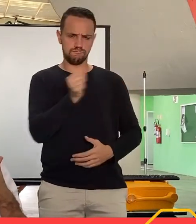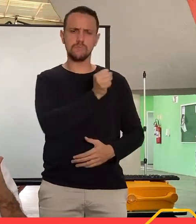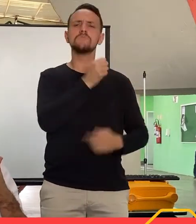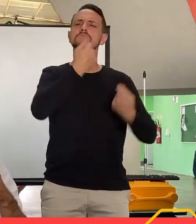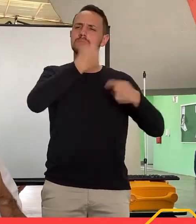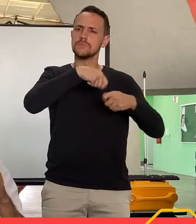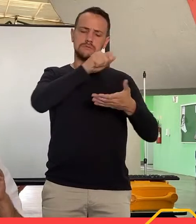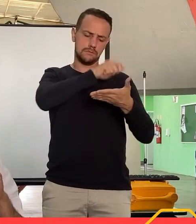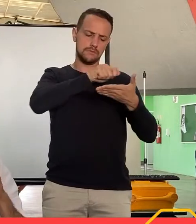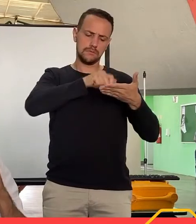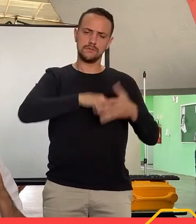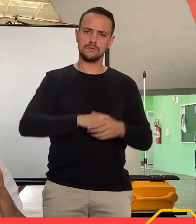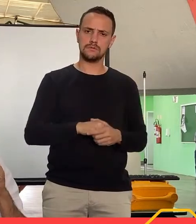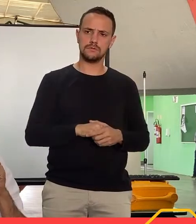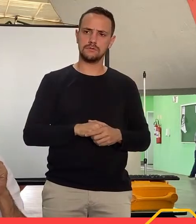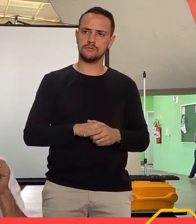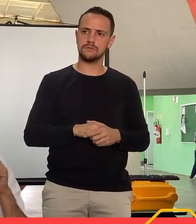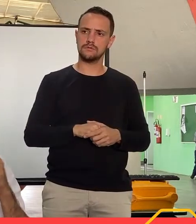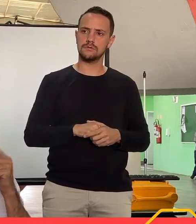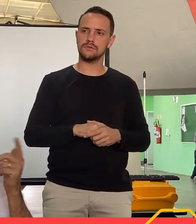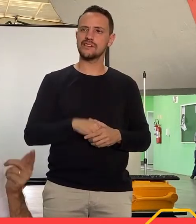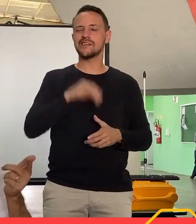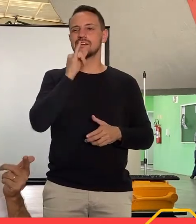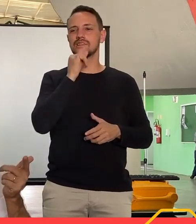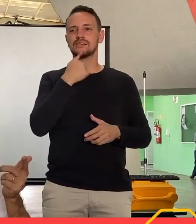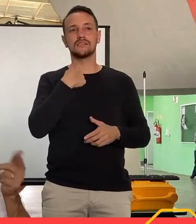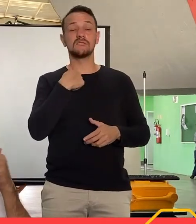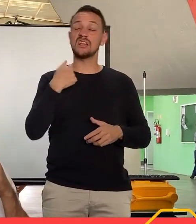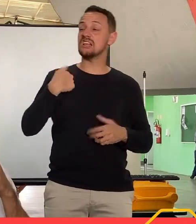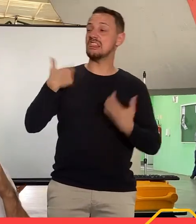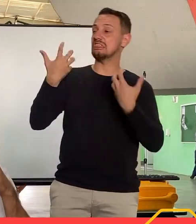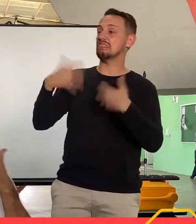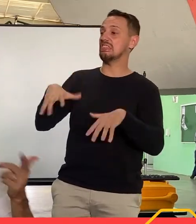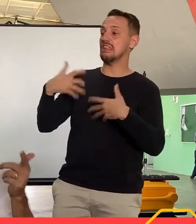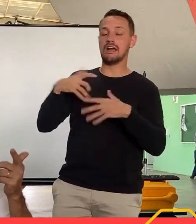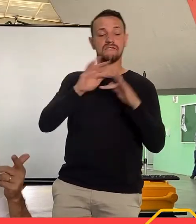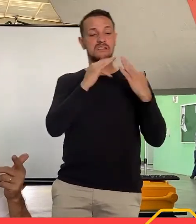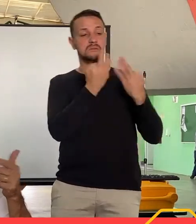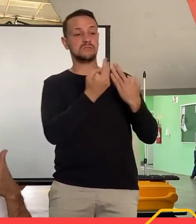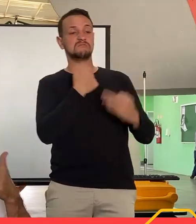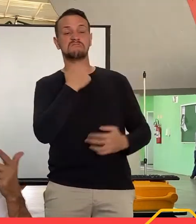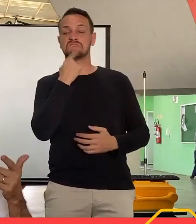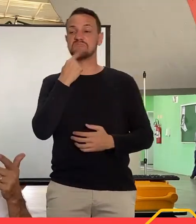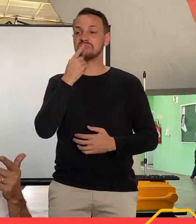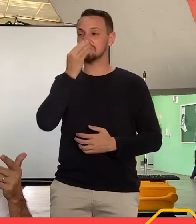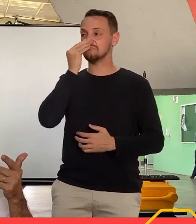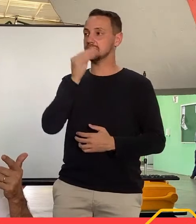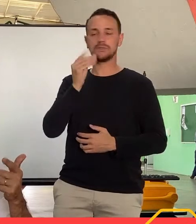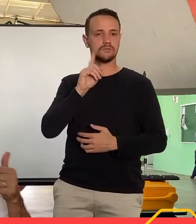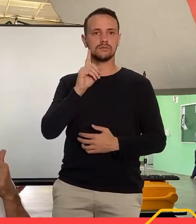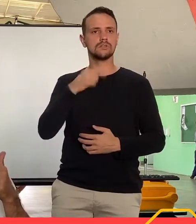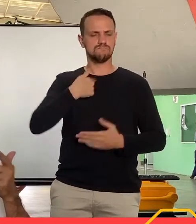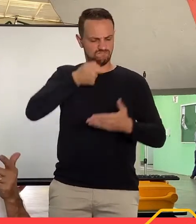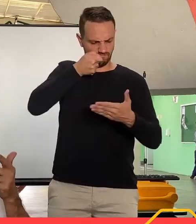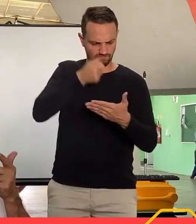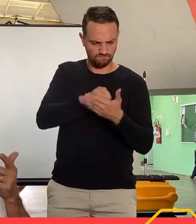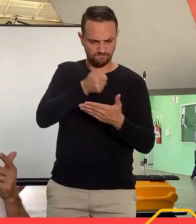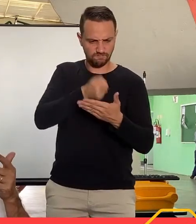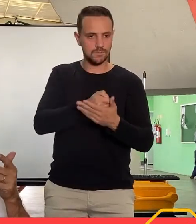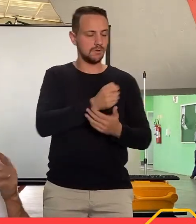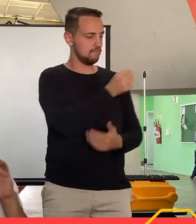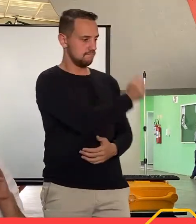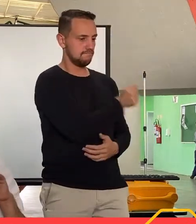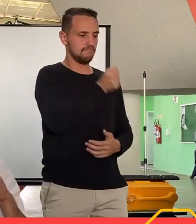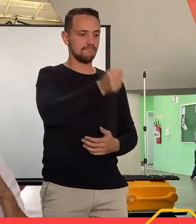Coagir o pai à matrícula. Ele não estava na discricionariedade da família não mandar a criança na escola. Tinha que